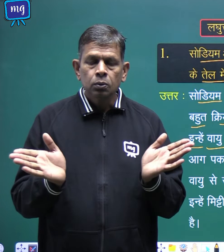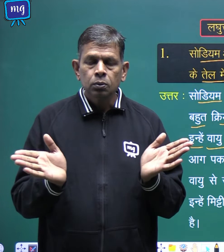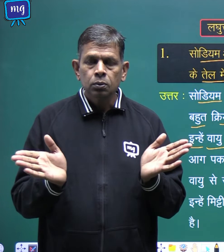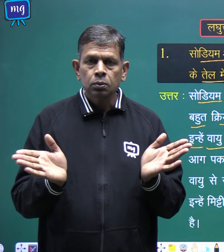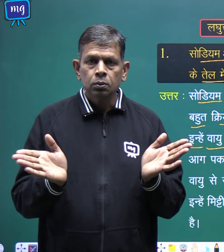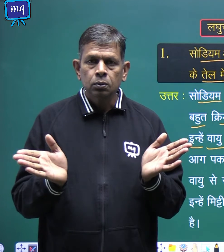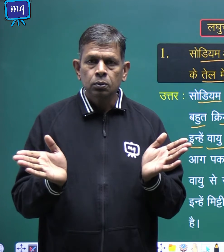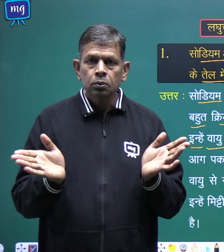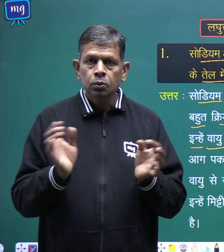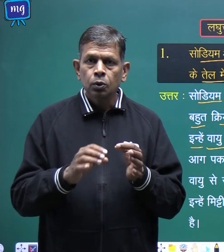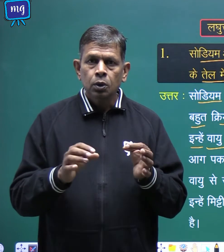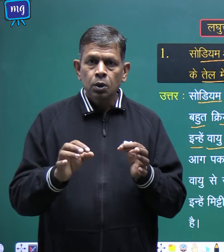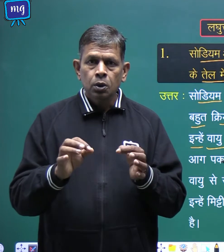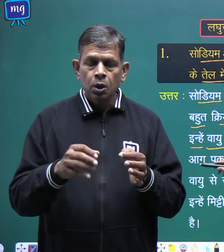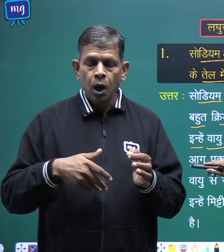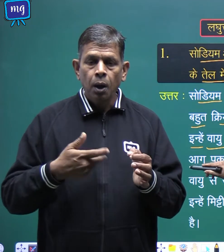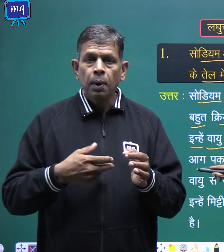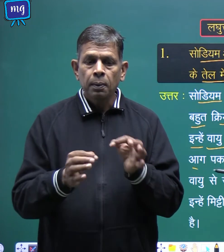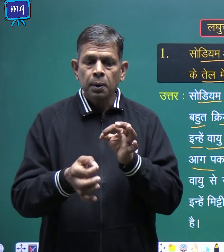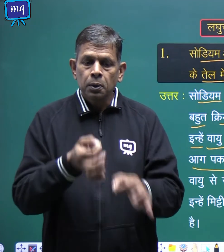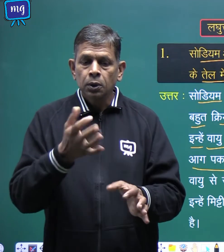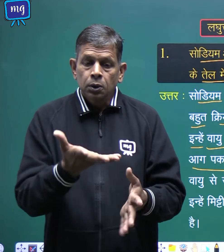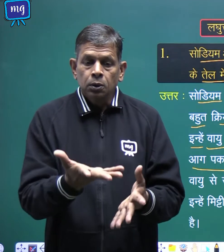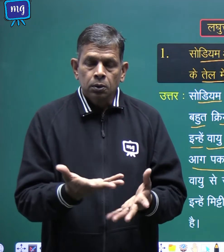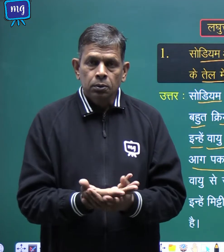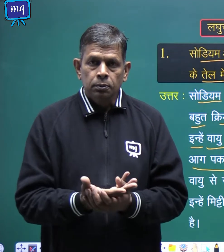दिया तो आग पकड़ लेती हैं।